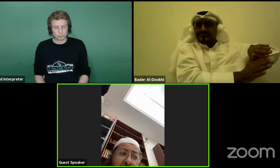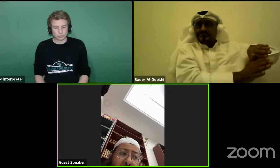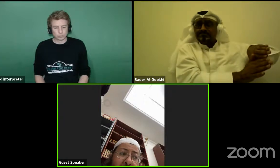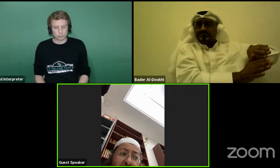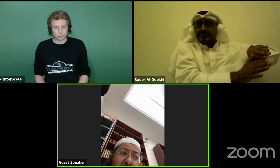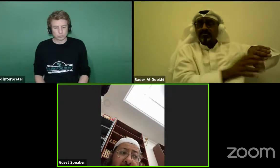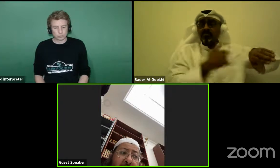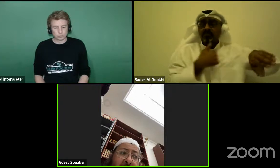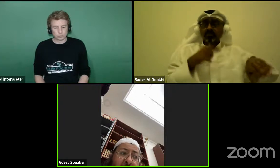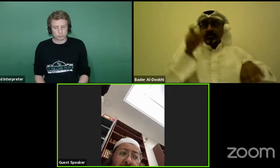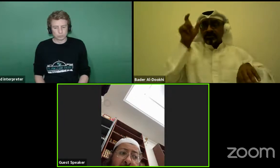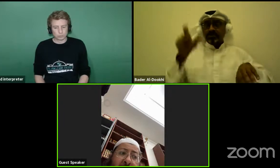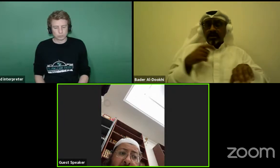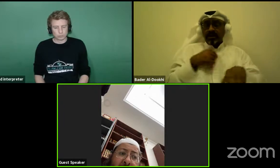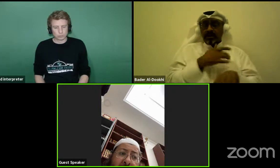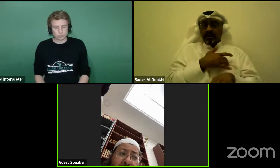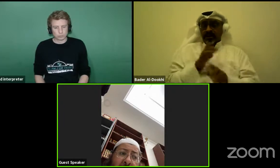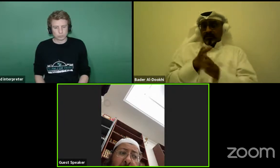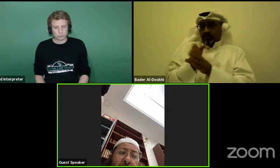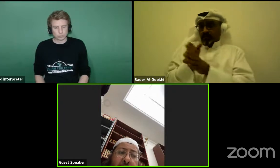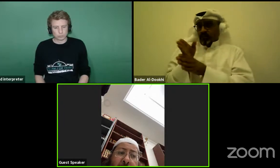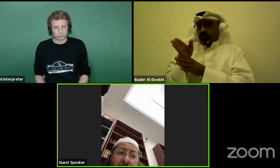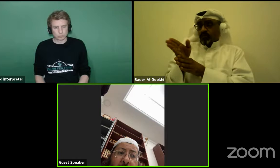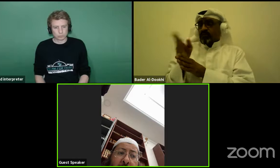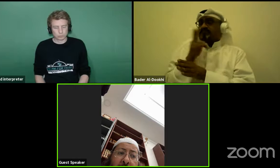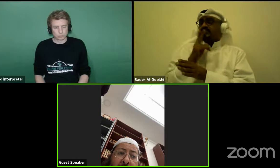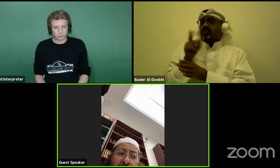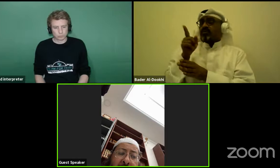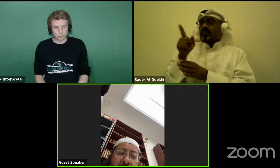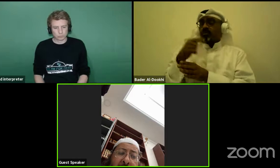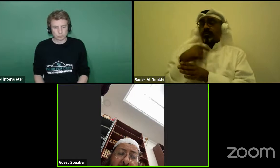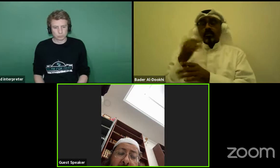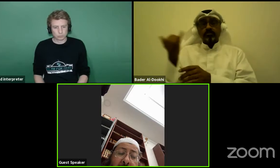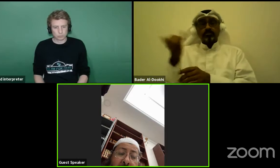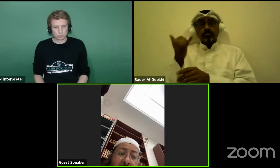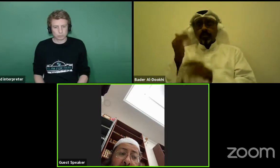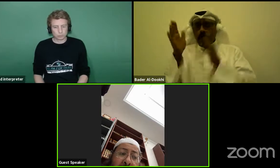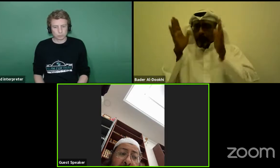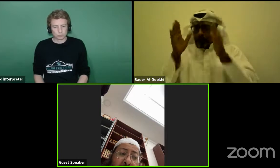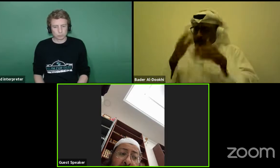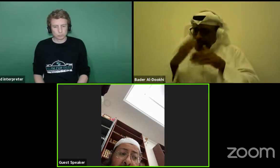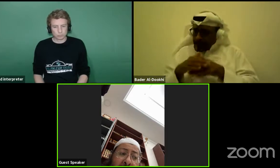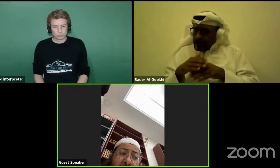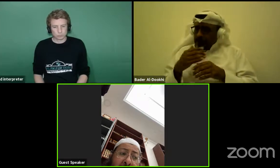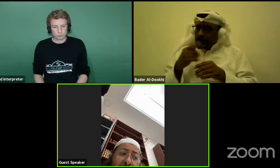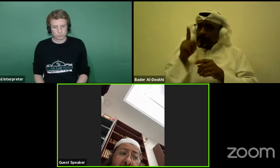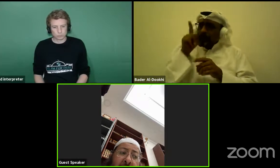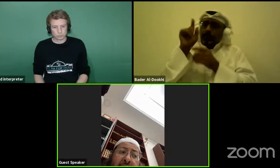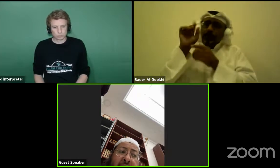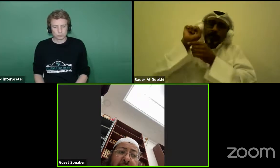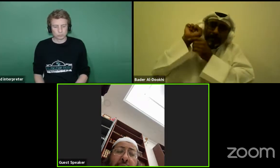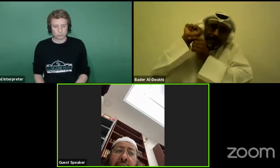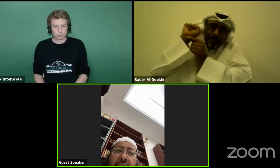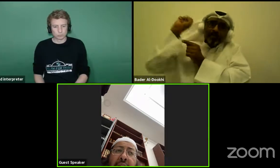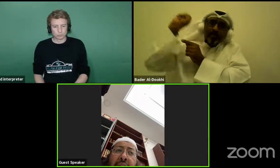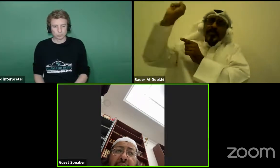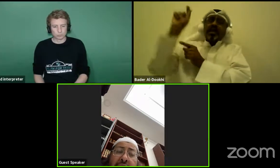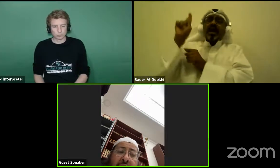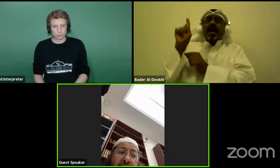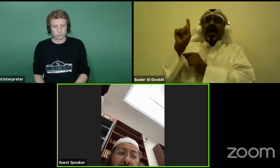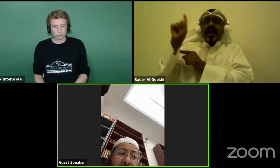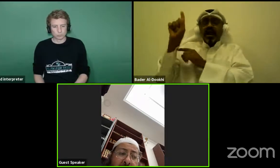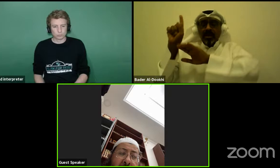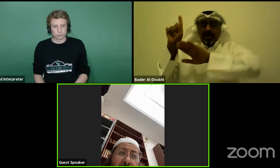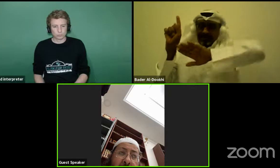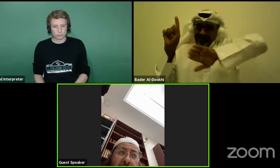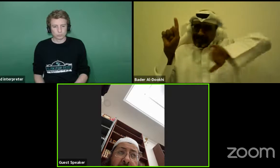يظهر صدق إيمانه وكمال عبوديته لله تبارك وتعالى أن يترك هذه